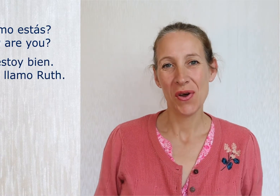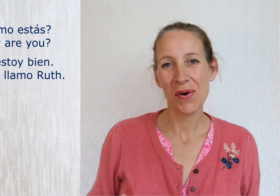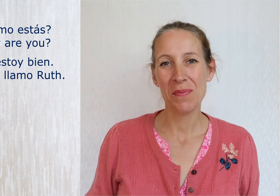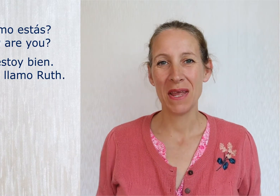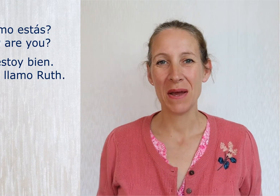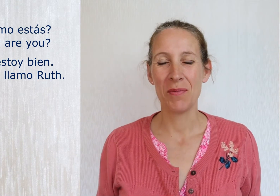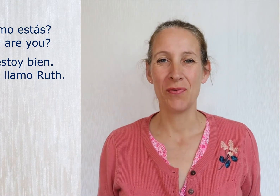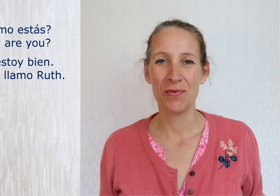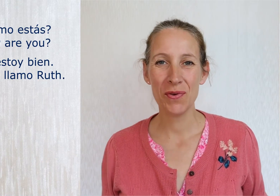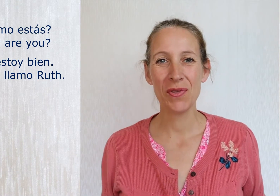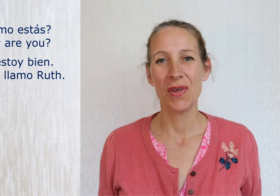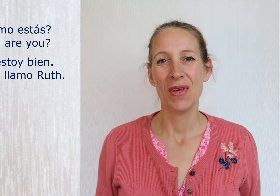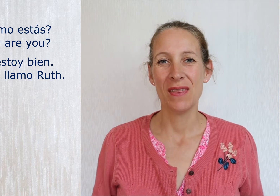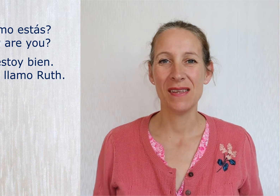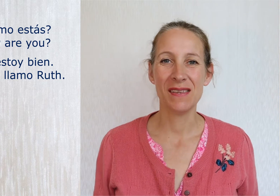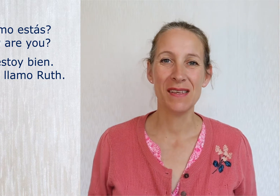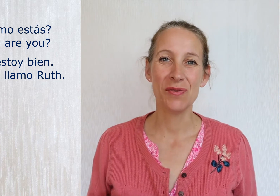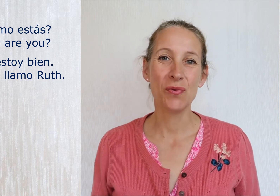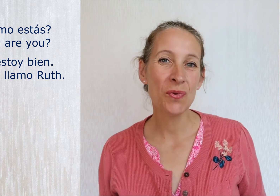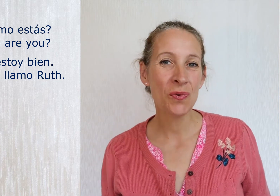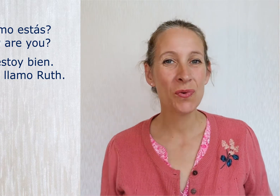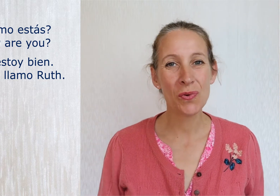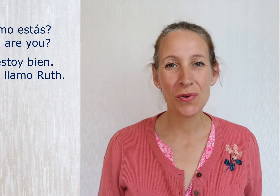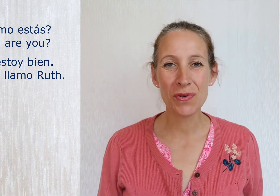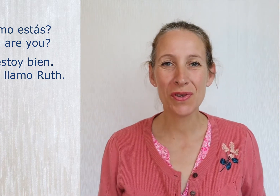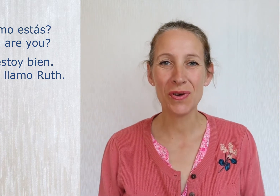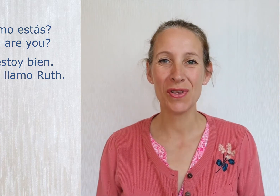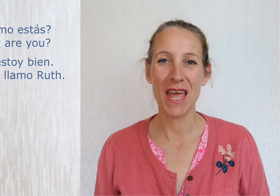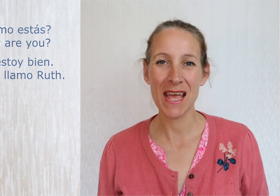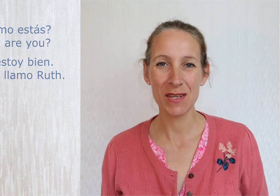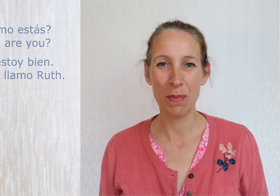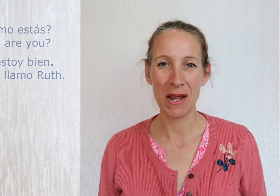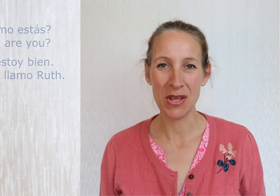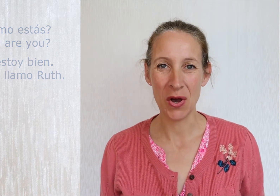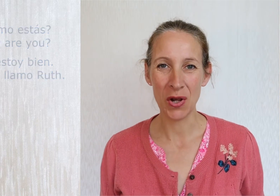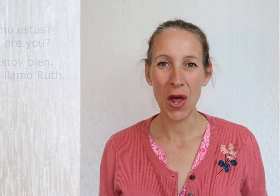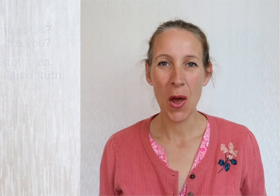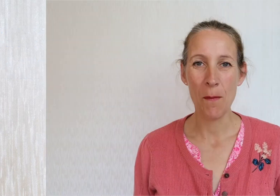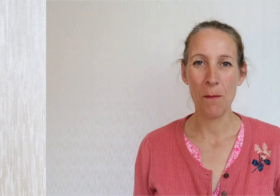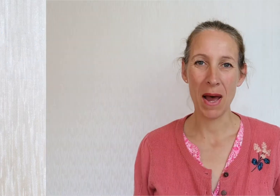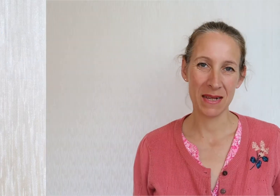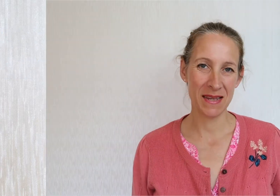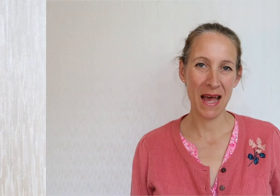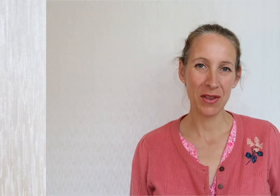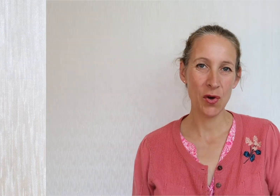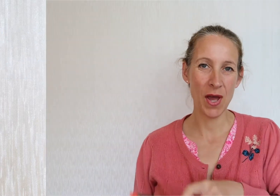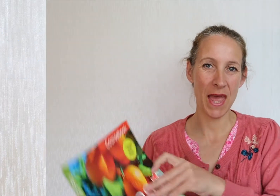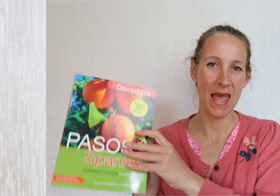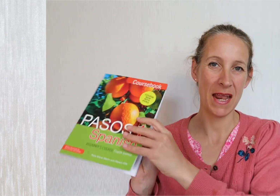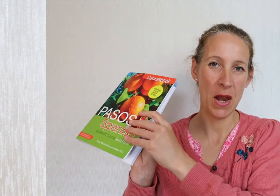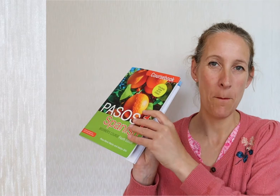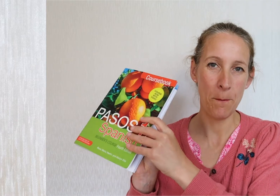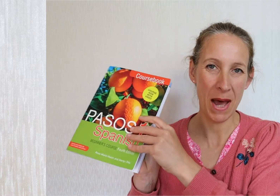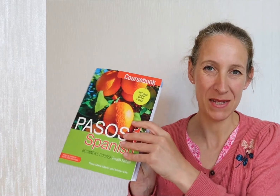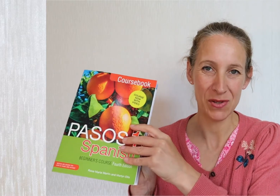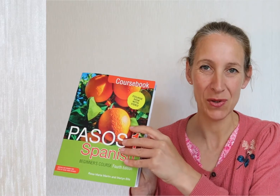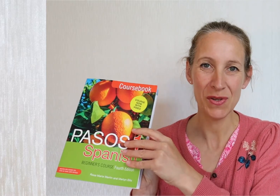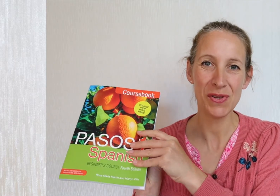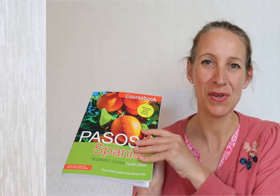Yo me llamo Ruth. This is un curso de español basado en Pasos.